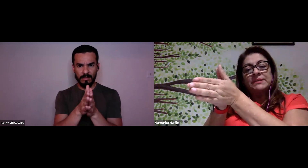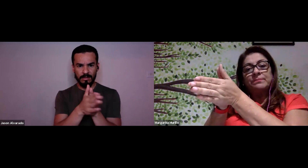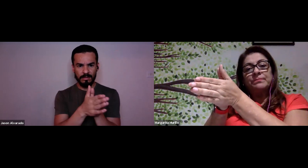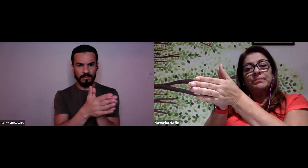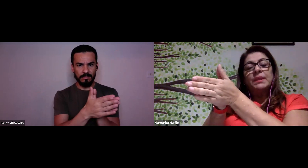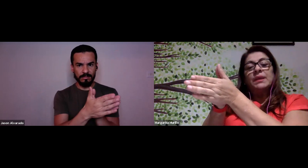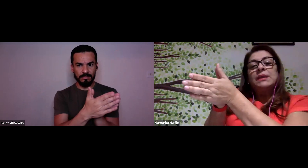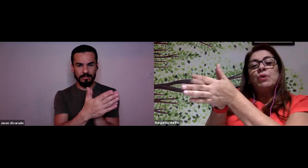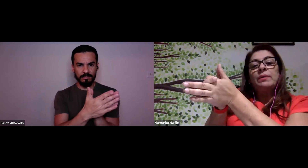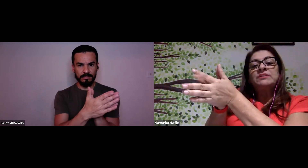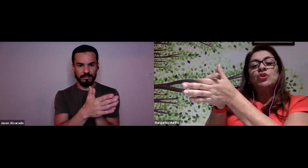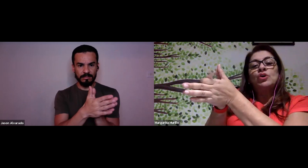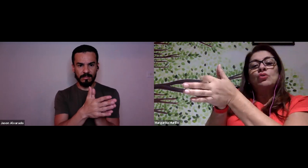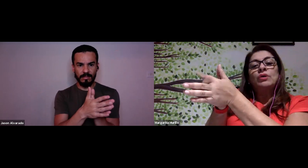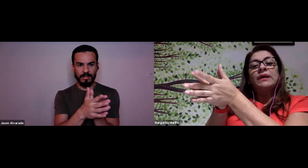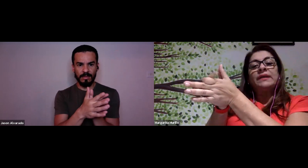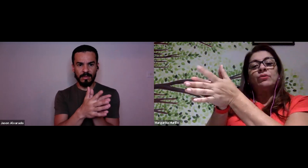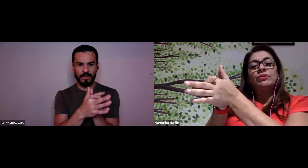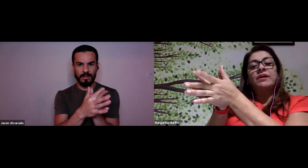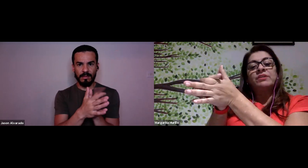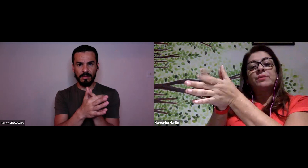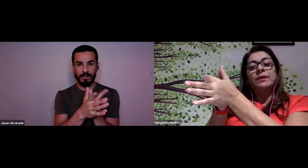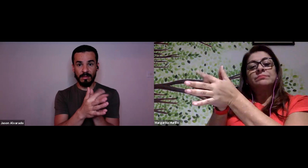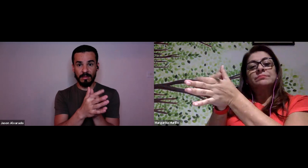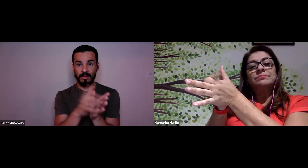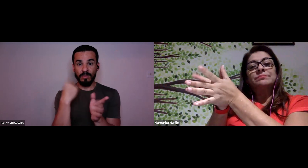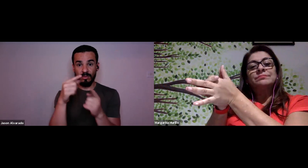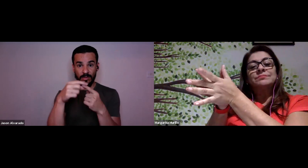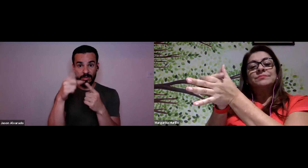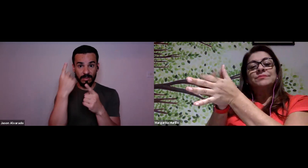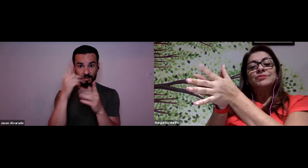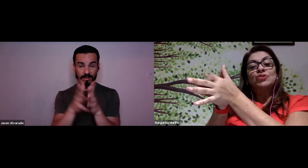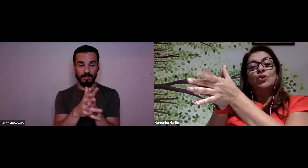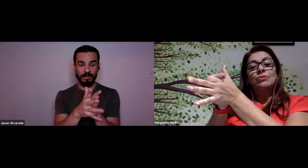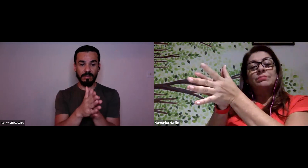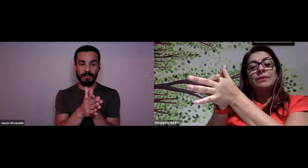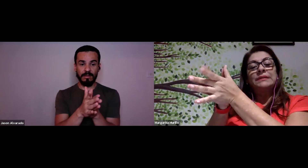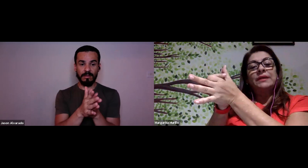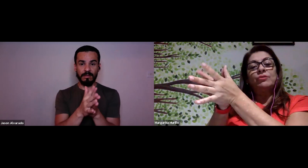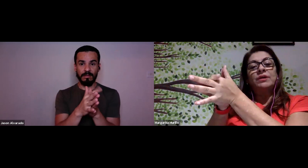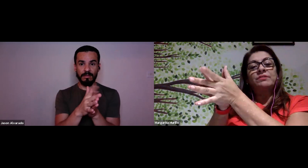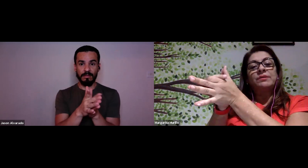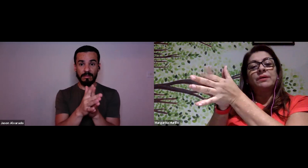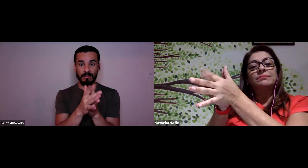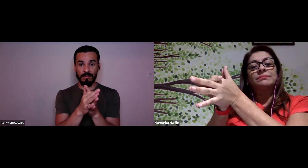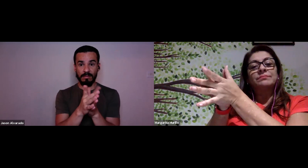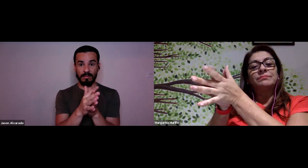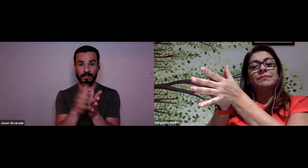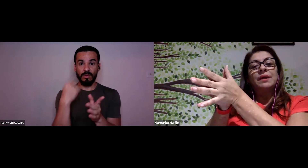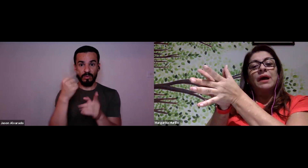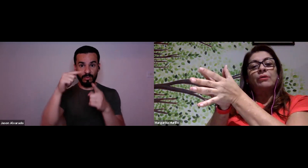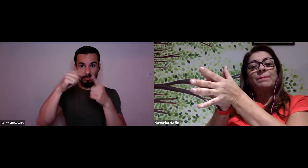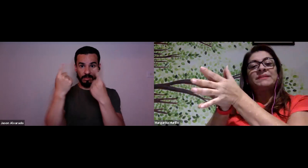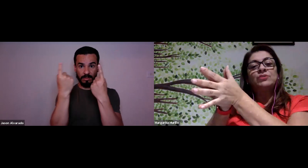fuerte así y muevan solo el dedo de arriba solo el dedo de arriba